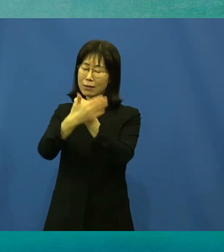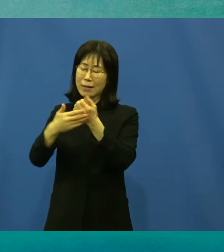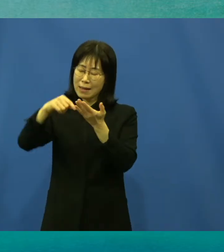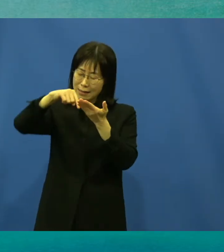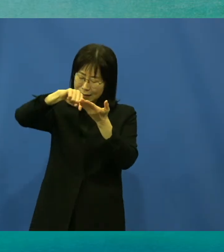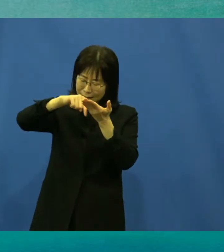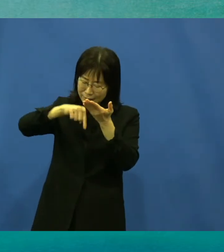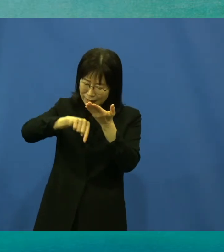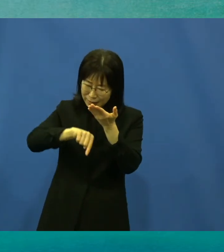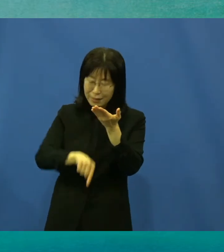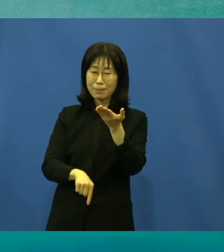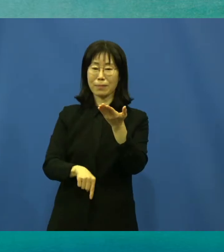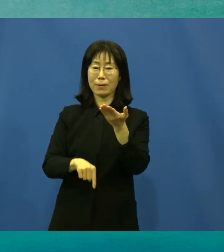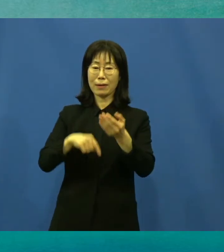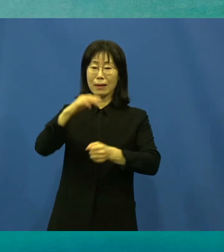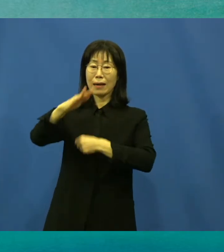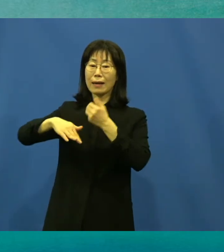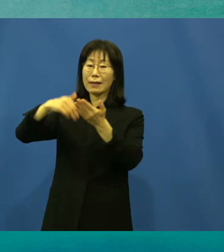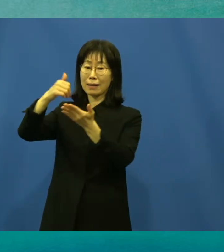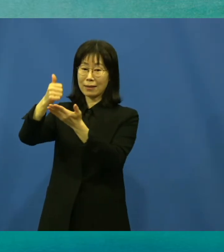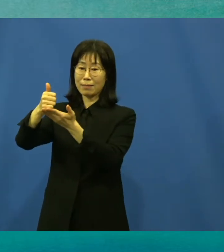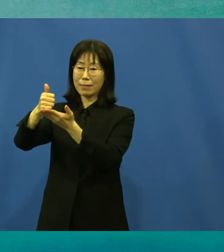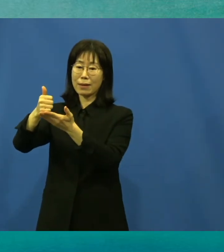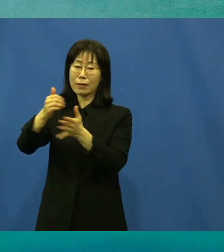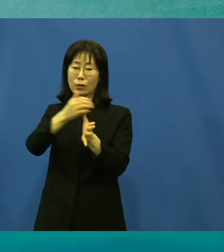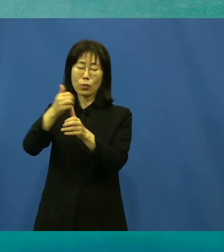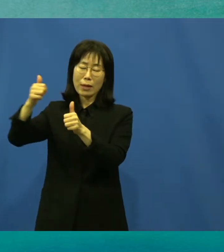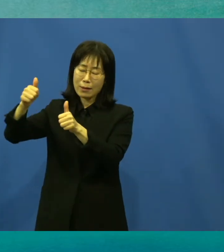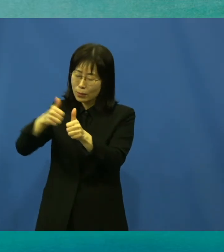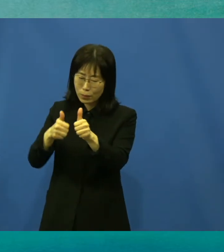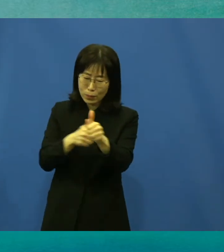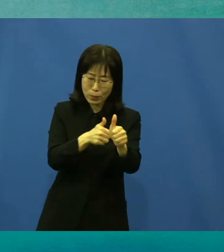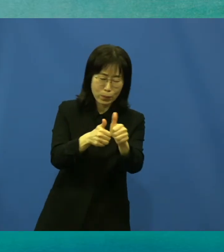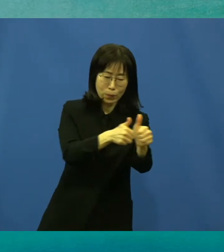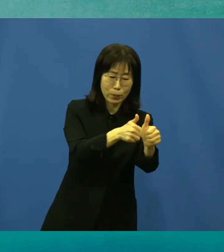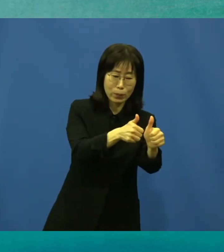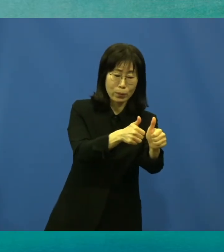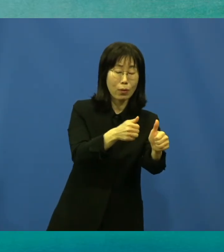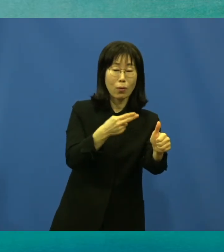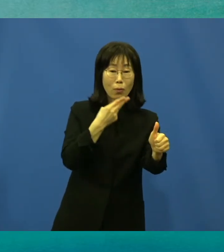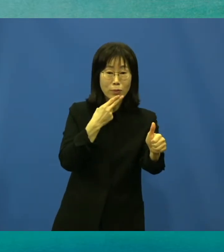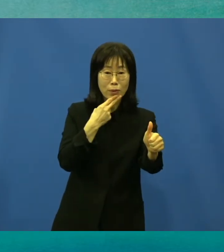추격하시는 하나님이 아니었다면 요나는 끝이 났습니다.